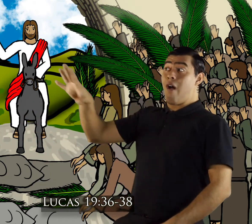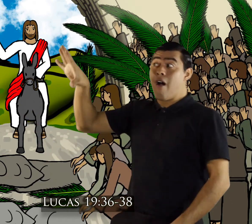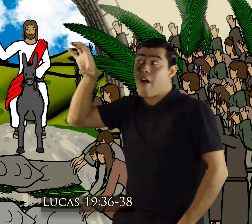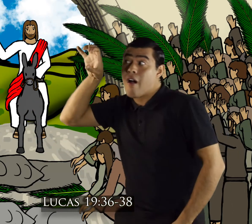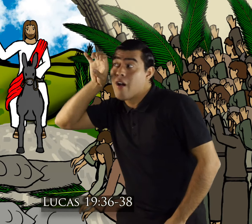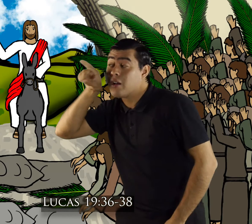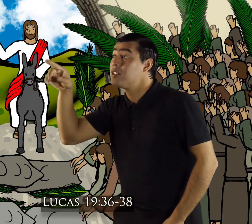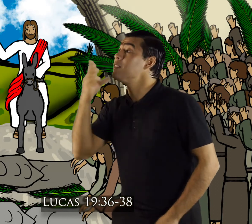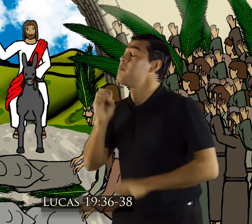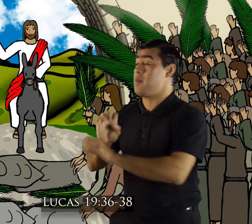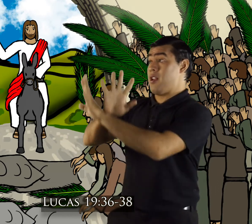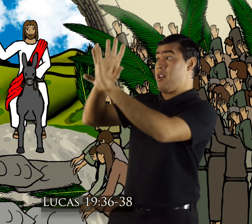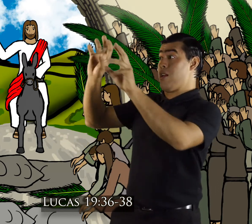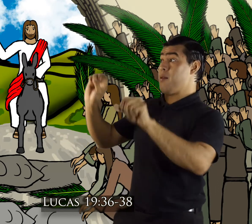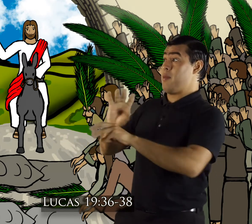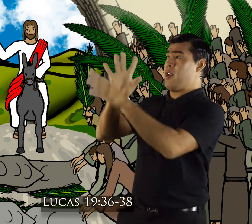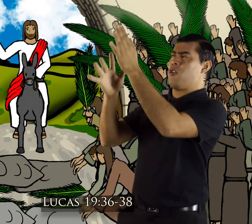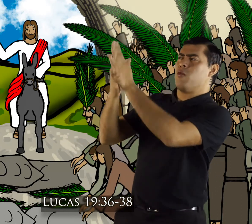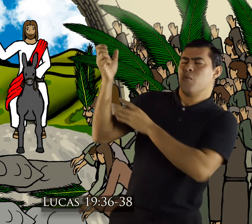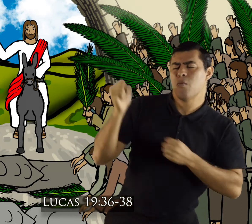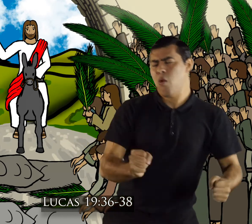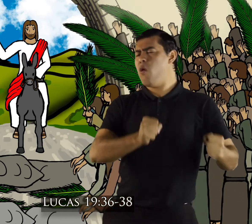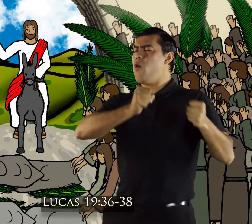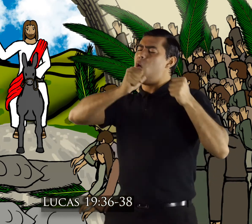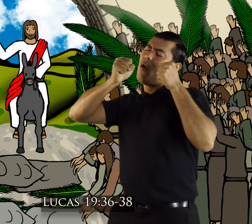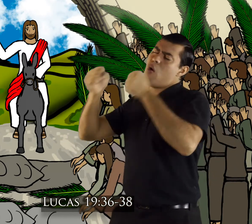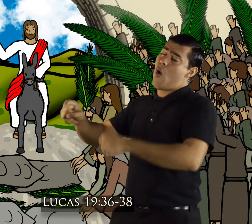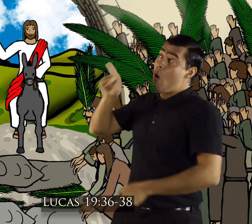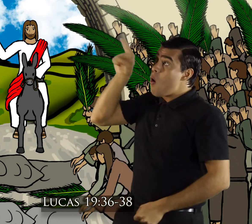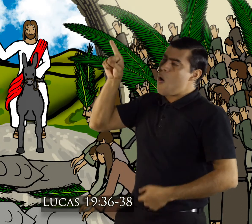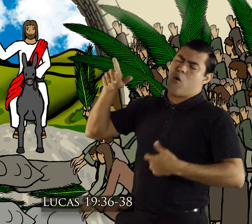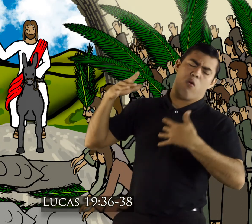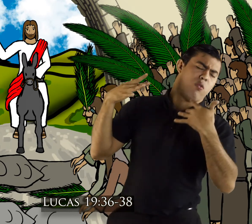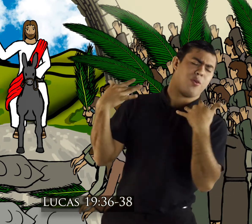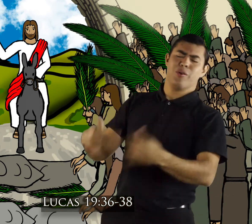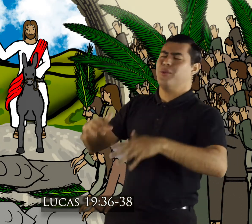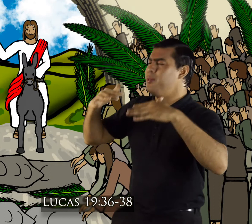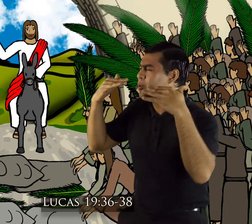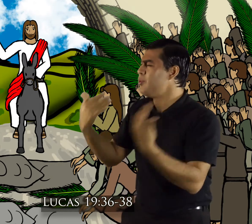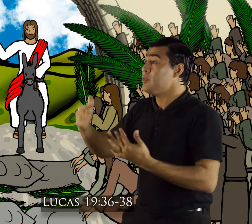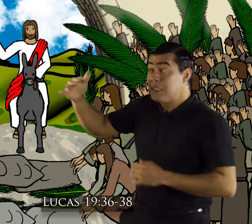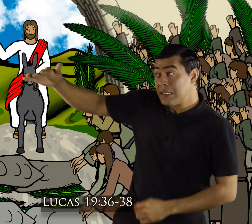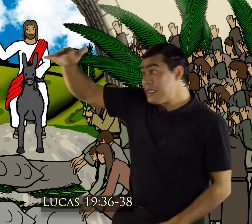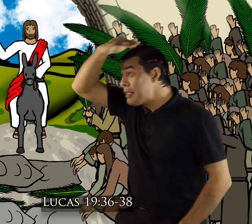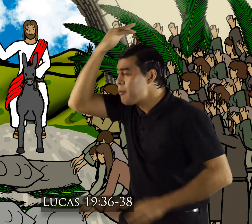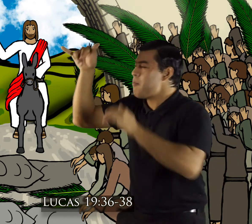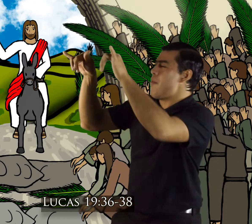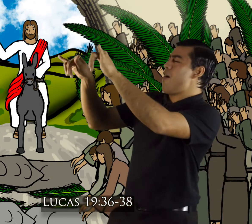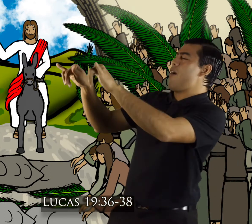Nosotros recordamos que Jesús hizo maravillas y que Dios es poderoso. Glorifíquenle a Dios, que haya paz en el